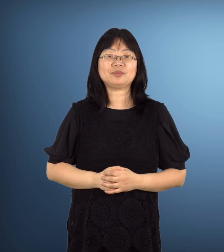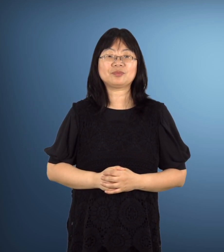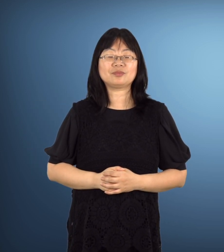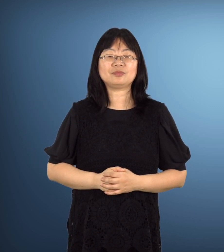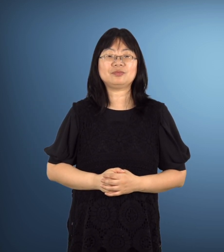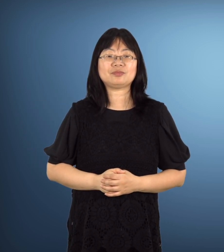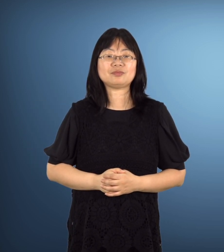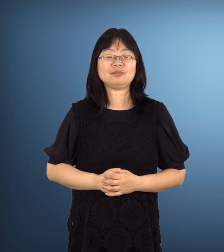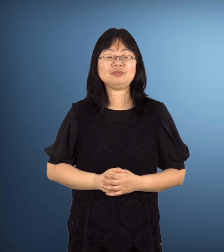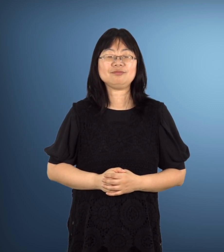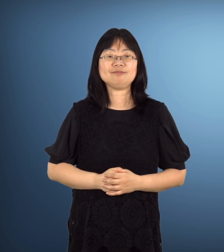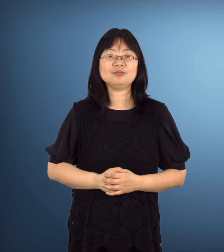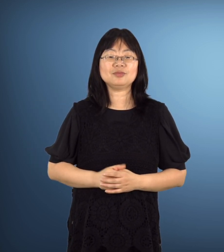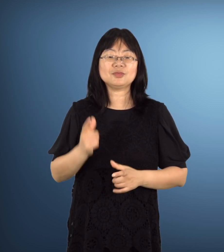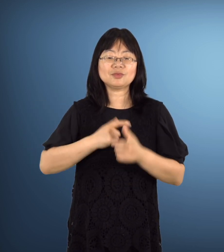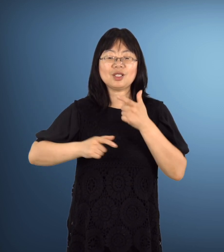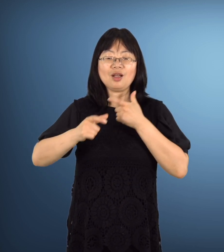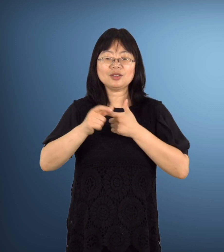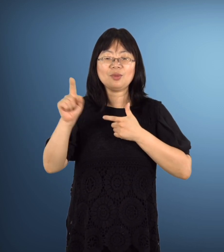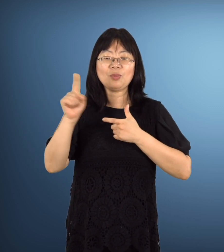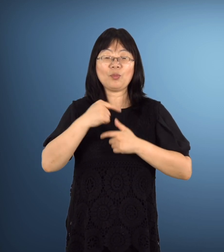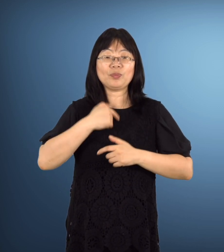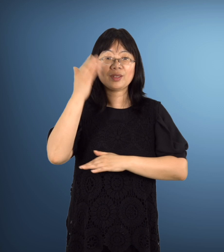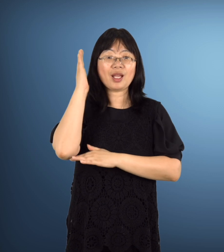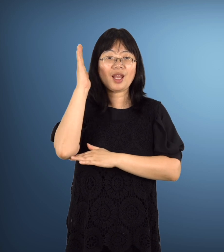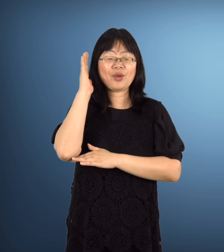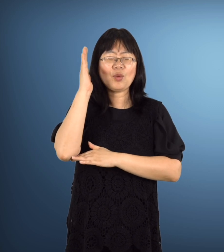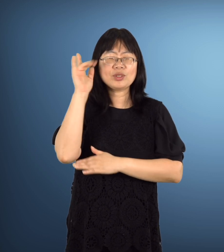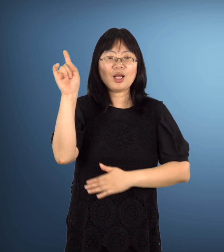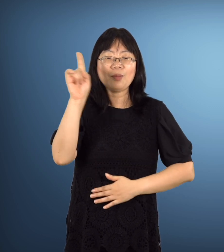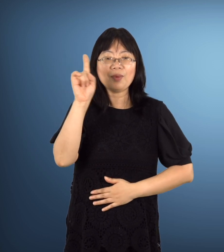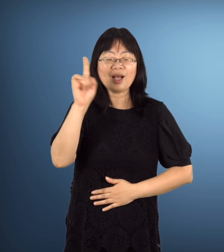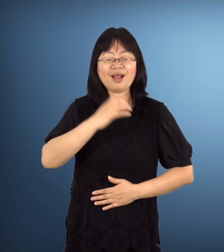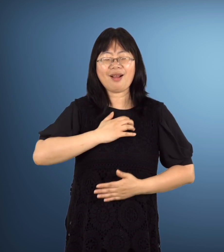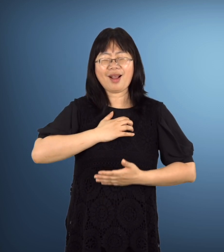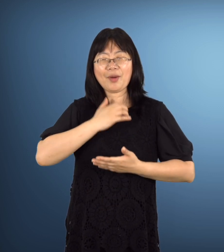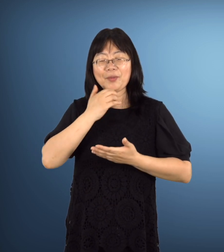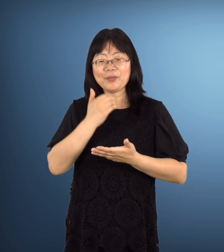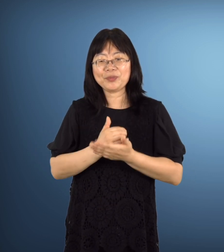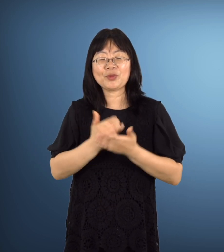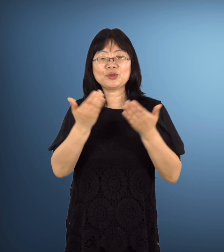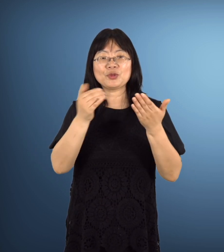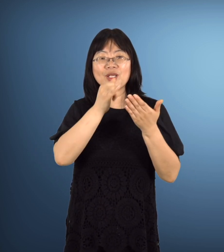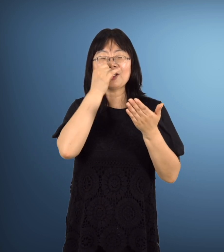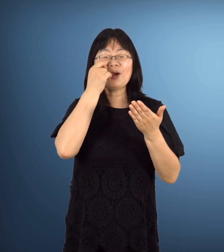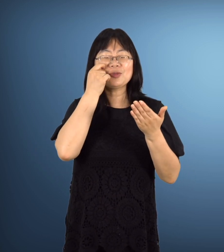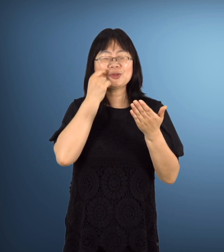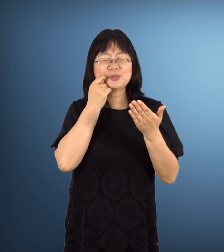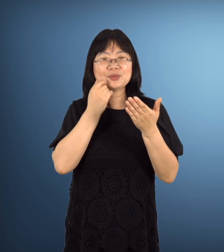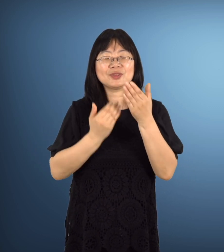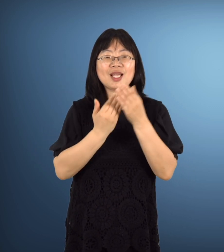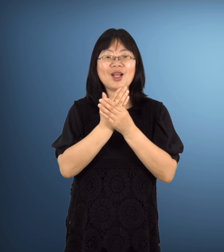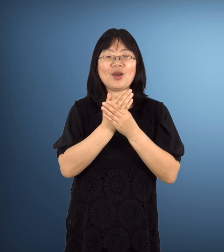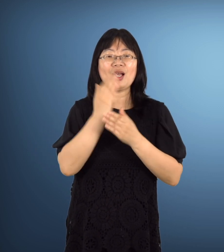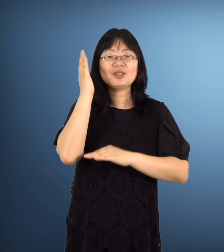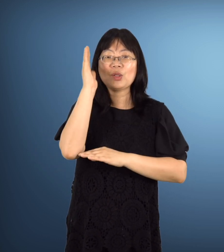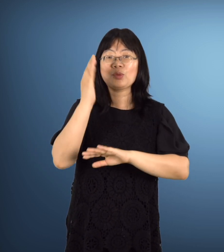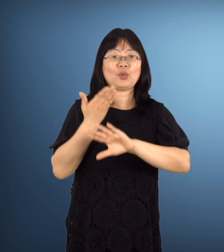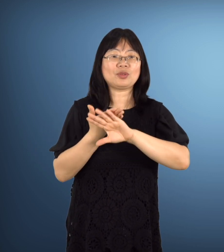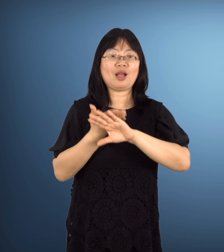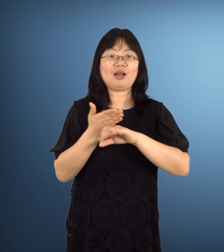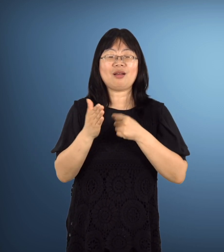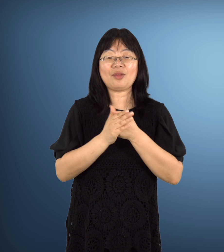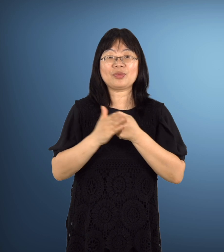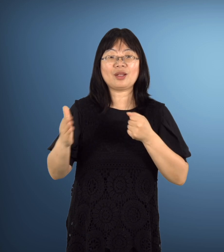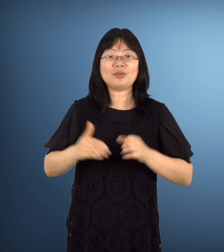에? 게다가 무슨 제 설교가 그렇게 감동적이고 눈물이 나고 그런 설교가